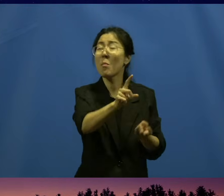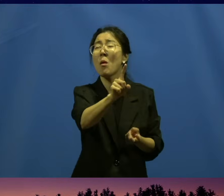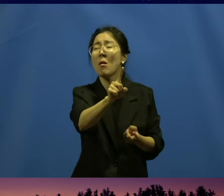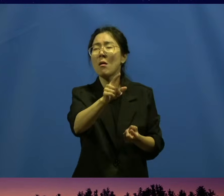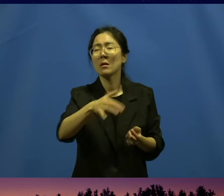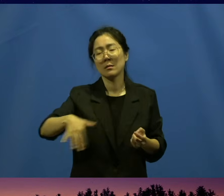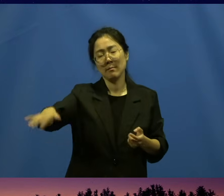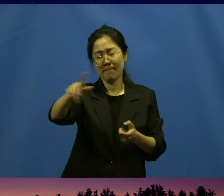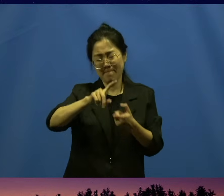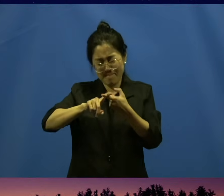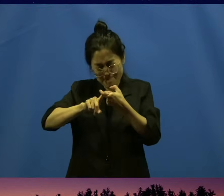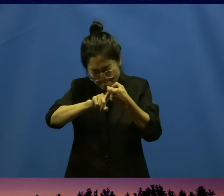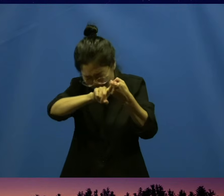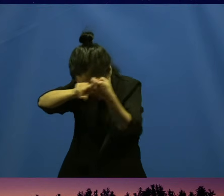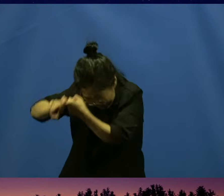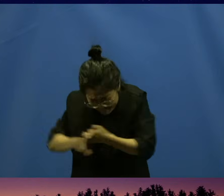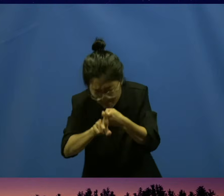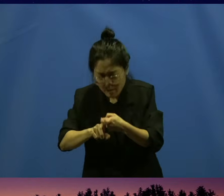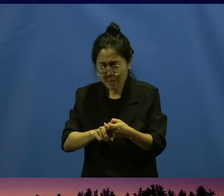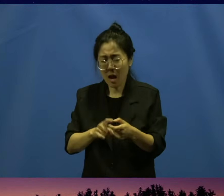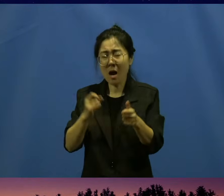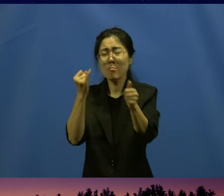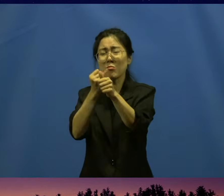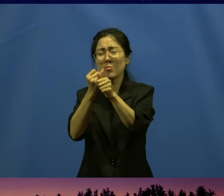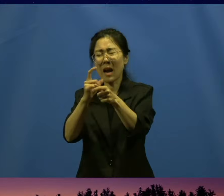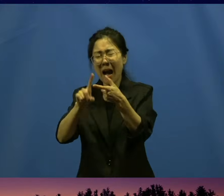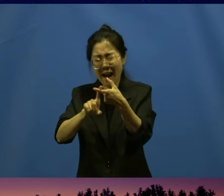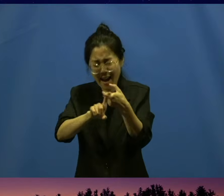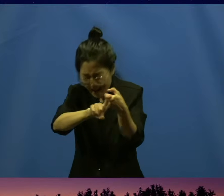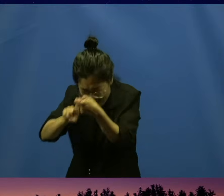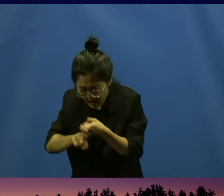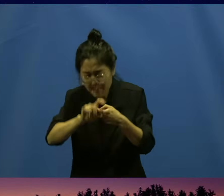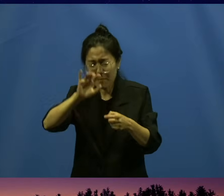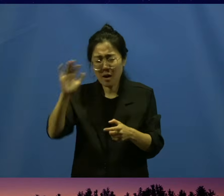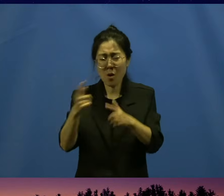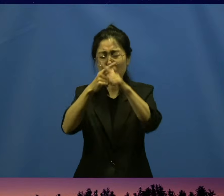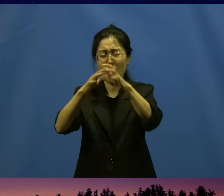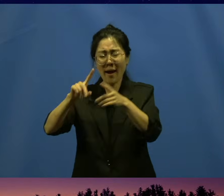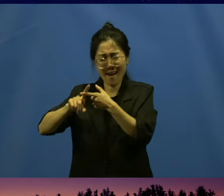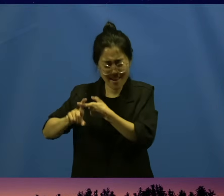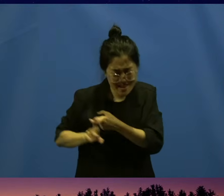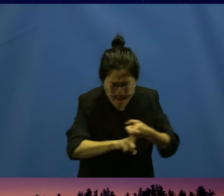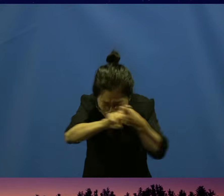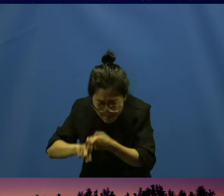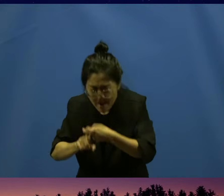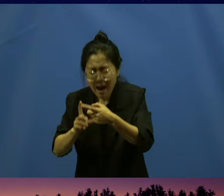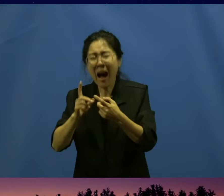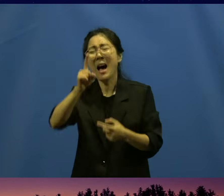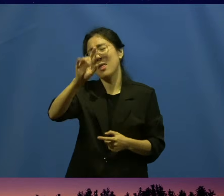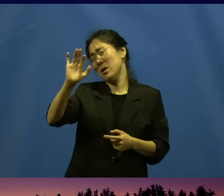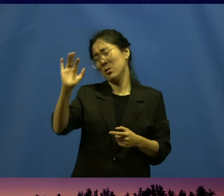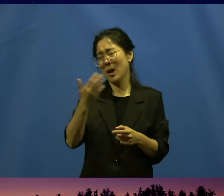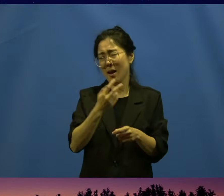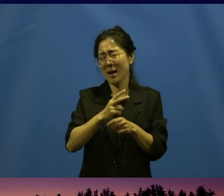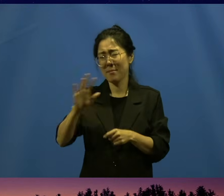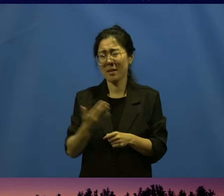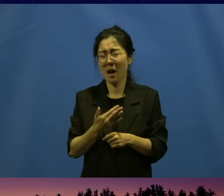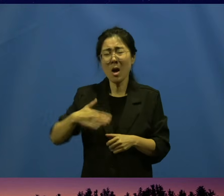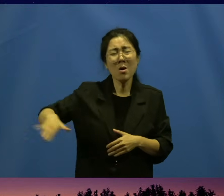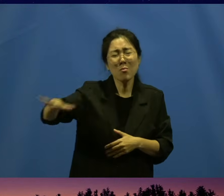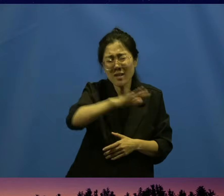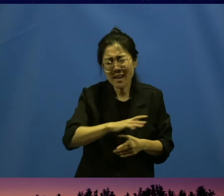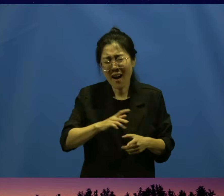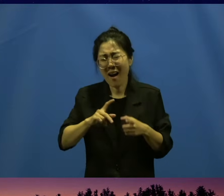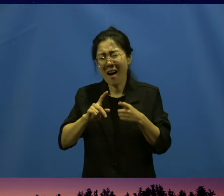믿습니다. 부부가 하나 되는 것입니다. 가족이 하나 되고 교회가 하나 되는 것인 줄로 믿습니다. 우리가 하나 될